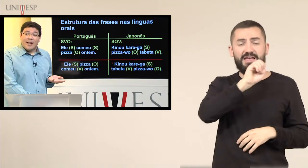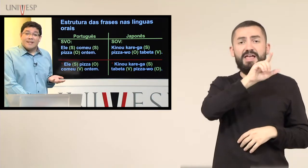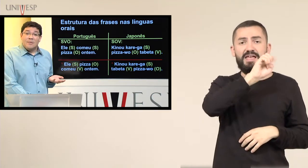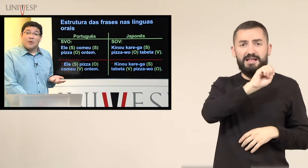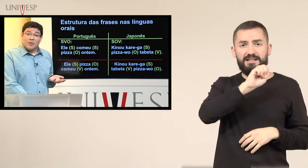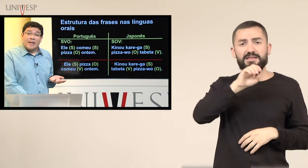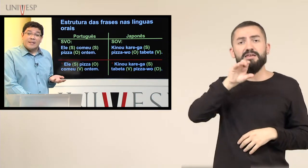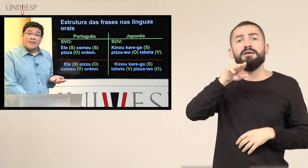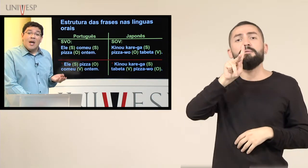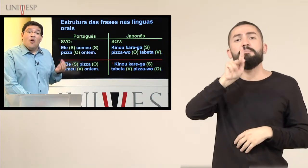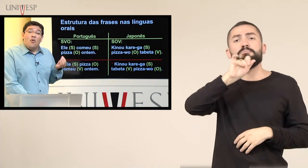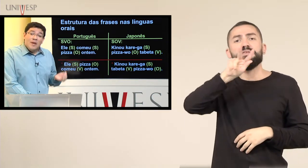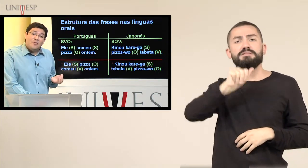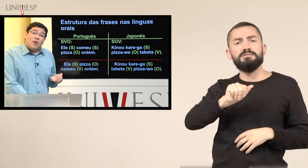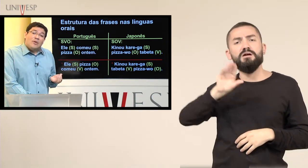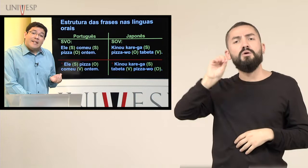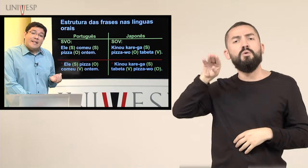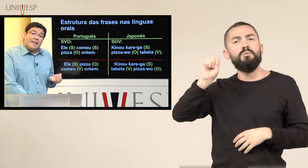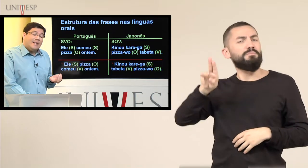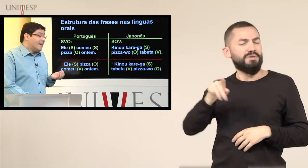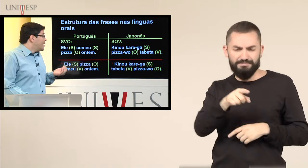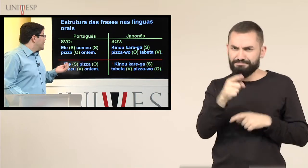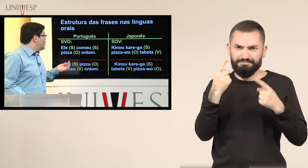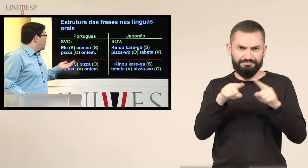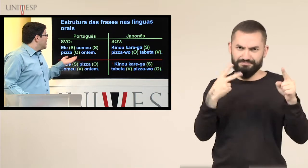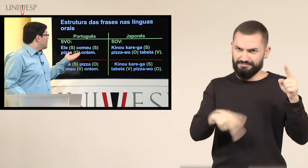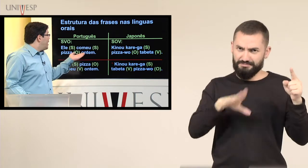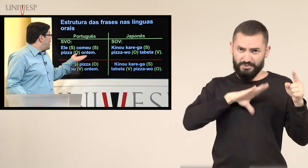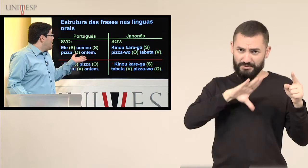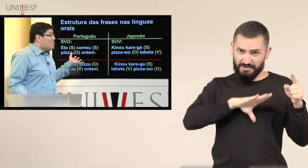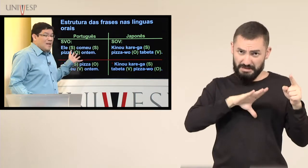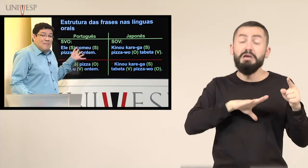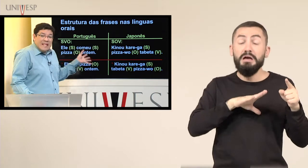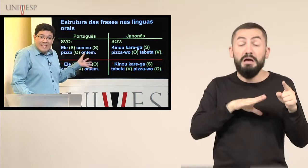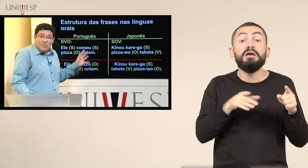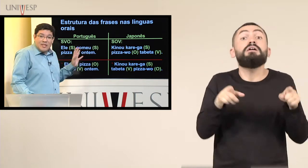boa frase em português. O mesmo aconteceria se nós